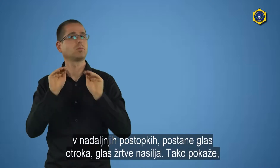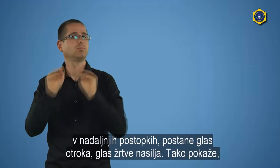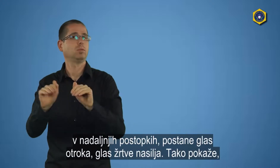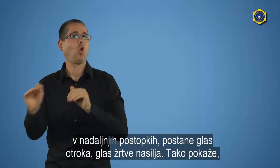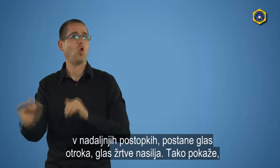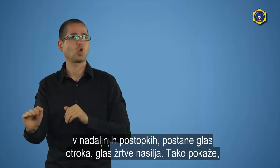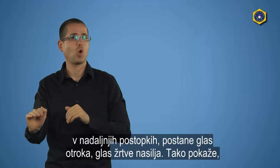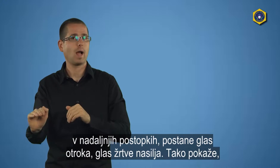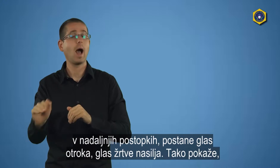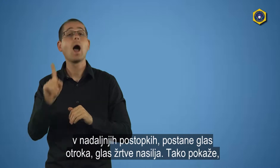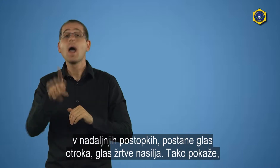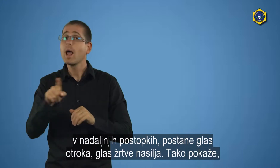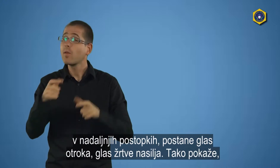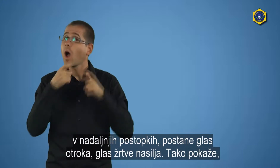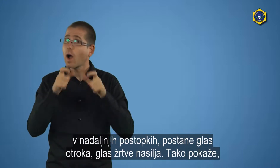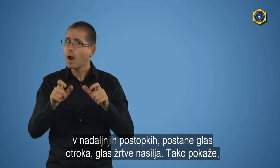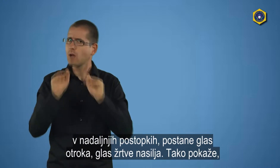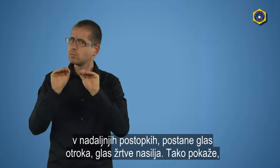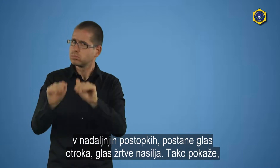glas žrtve nasilja.